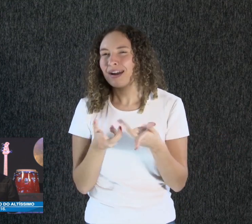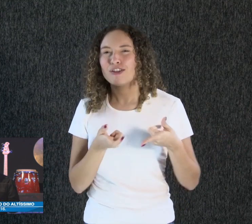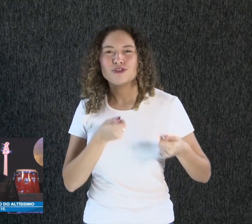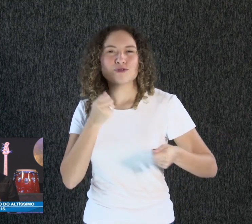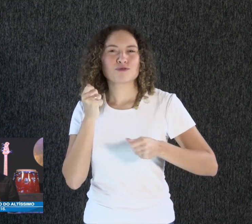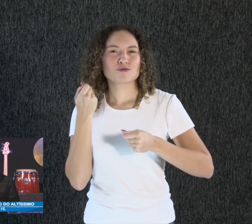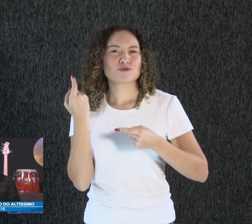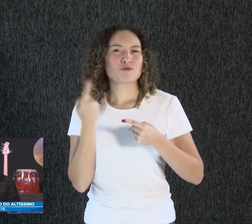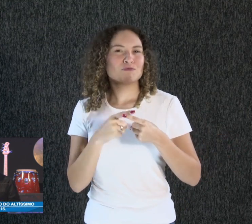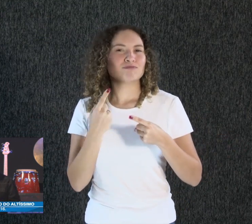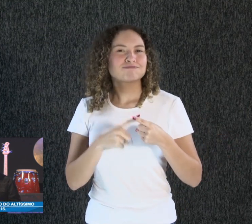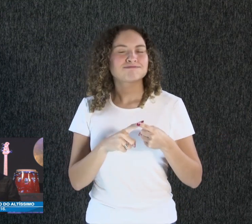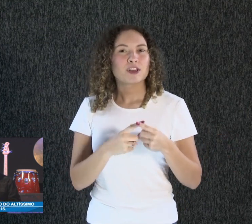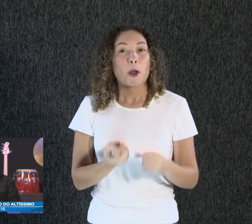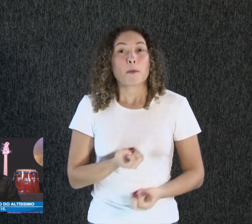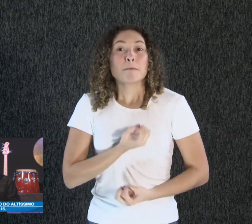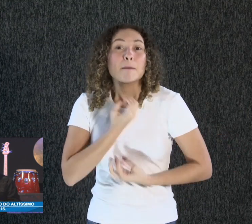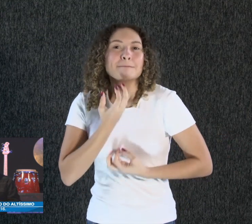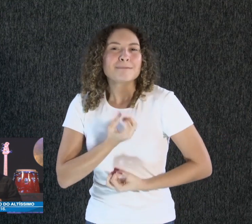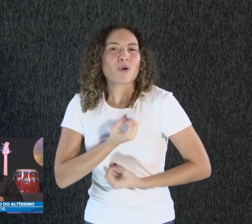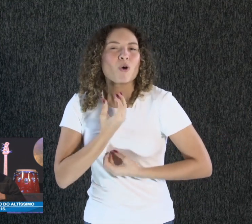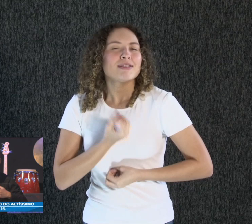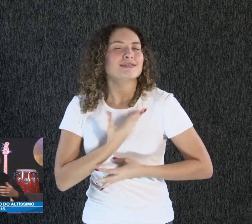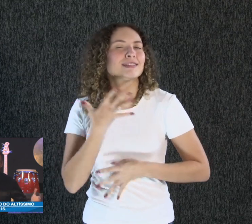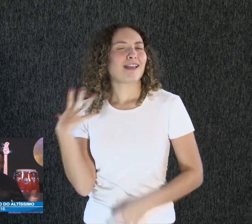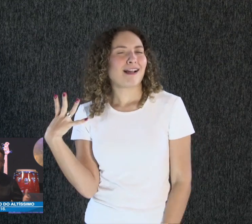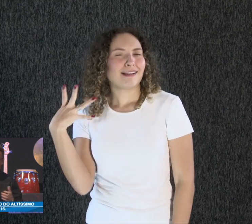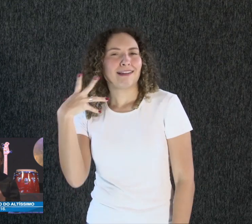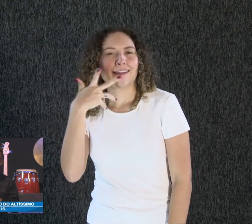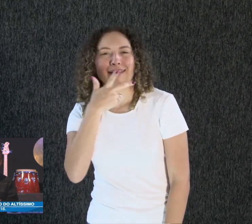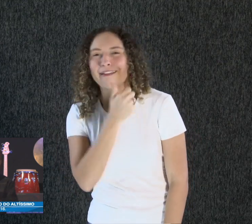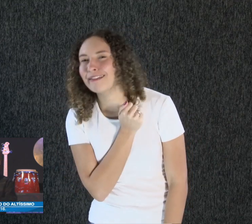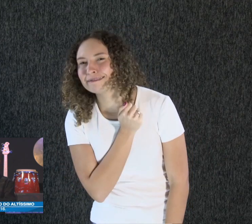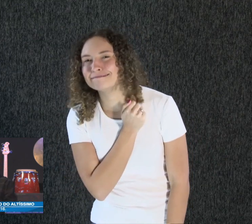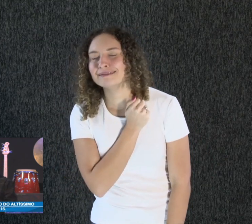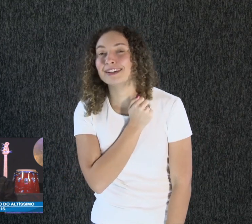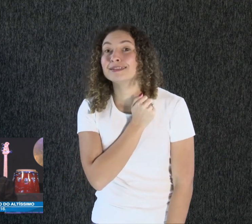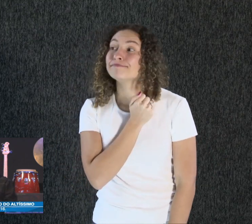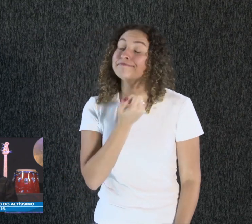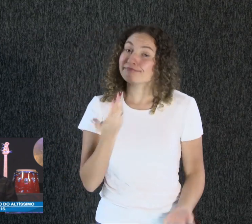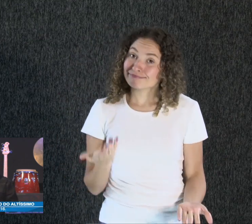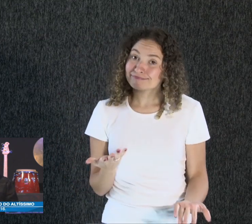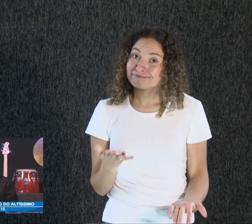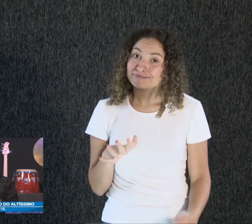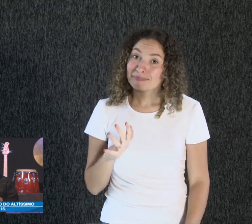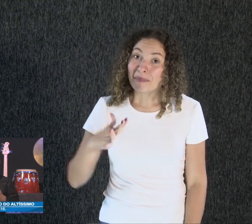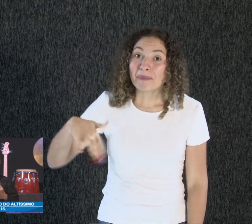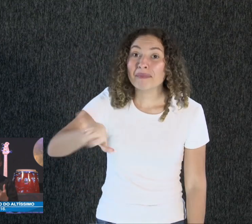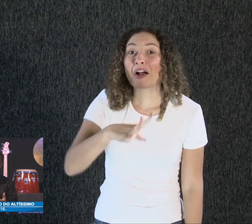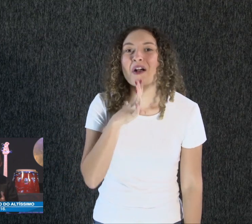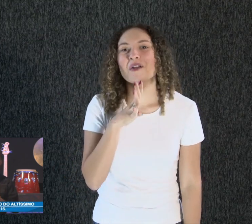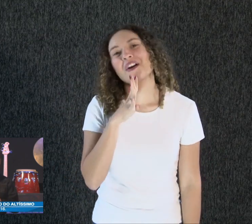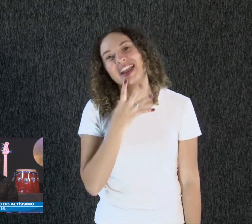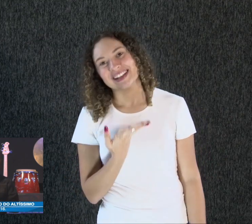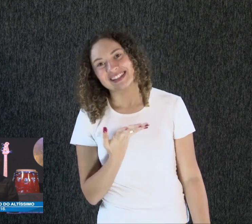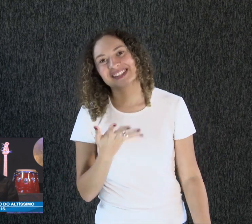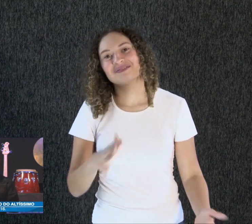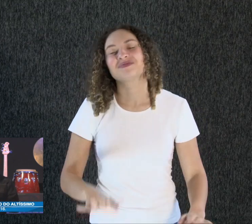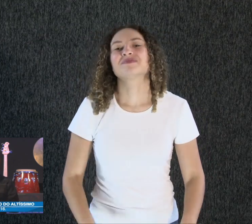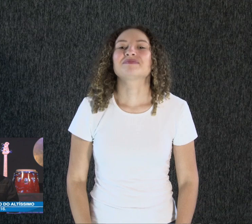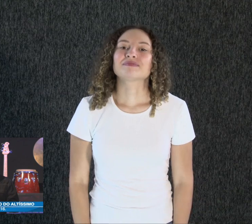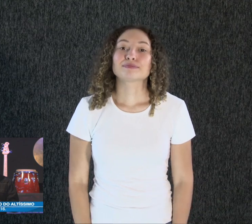porque aqui o autor do Salmo, ele faz uma poesia belíssima, como nós lemos aqui, por isso que ela é tão